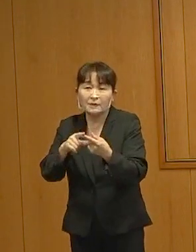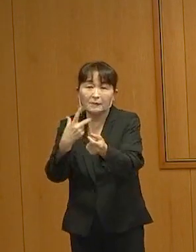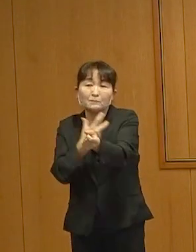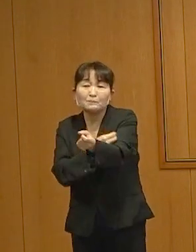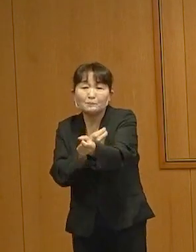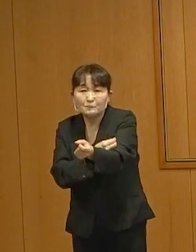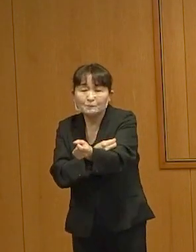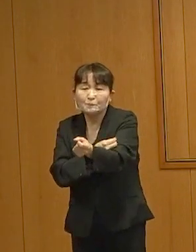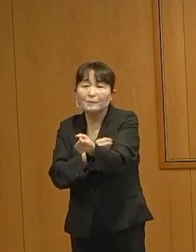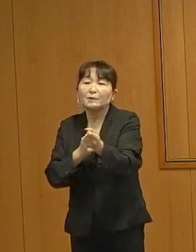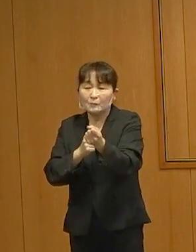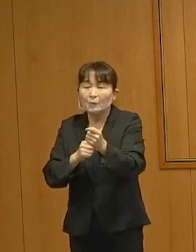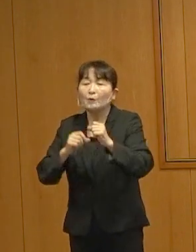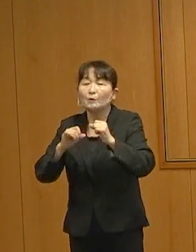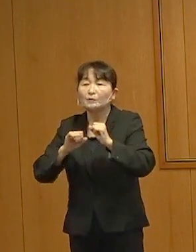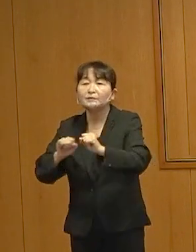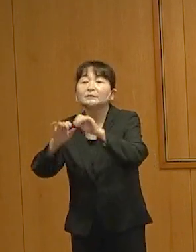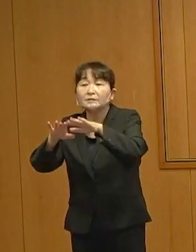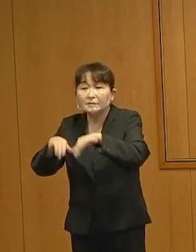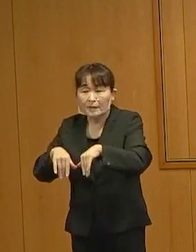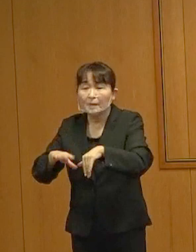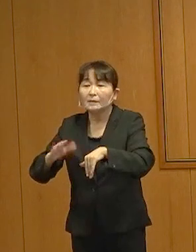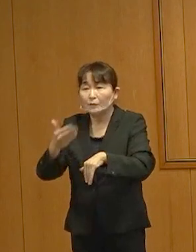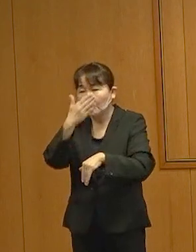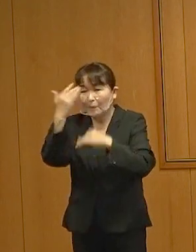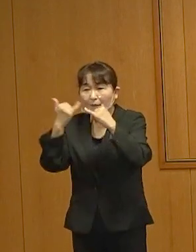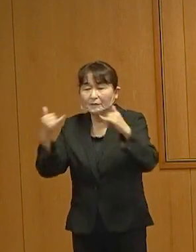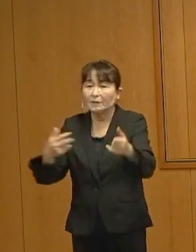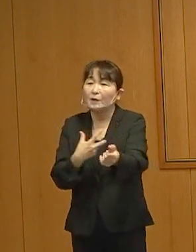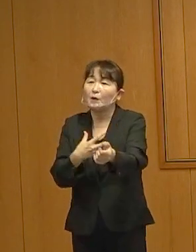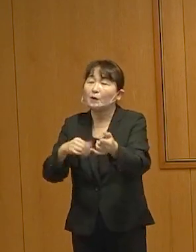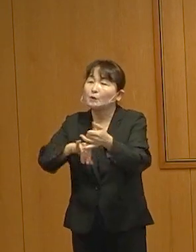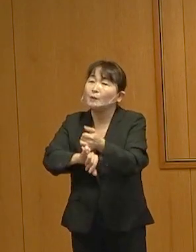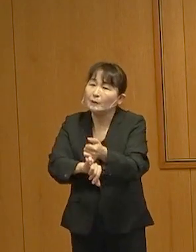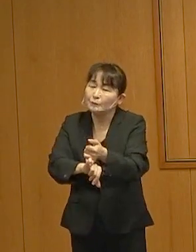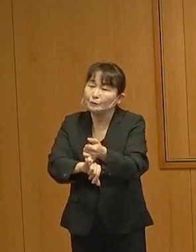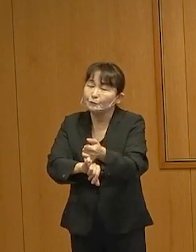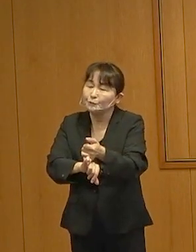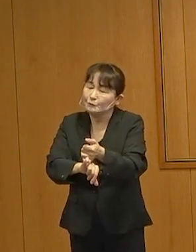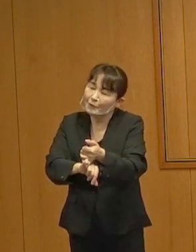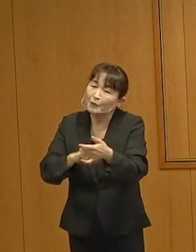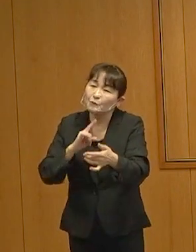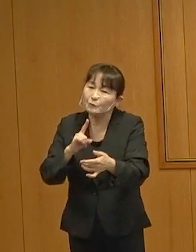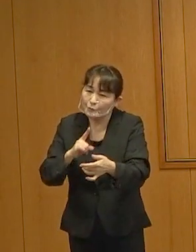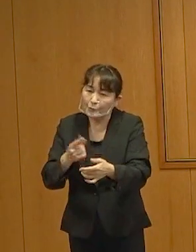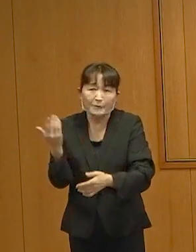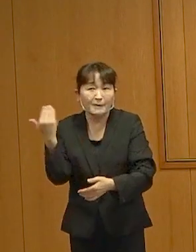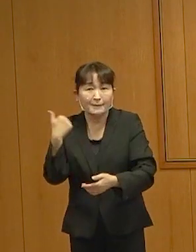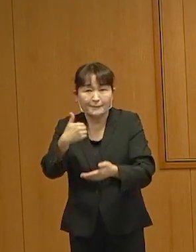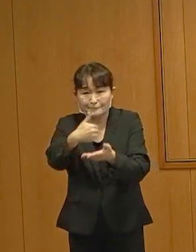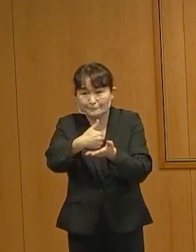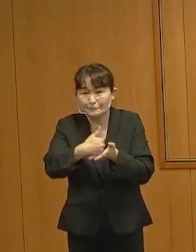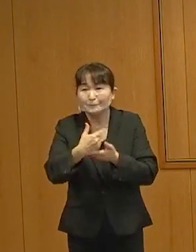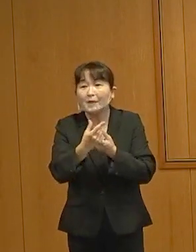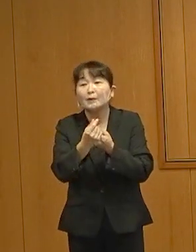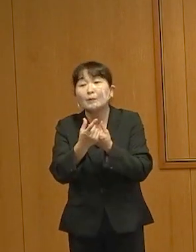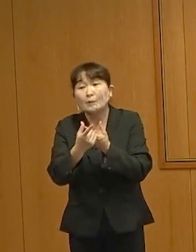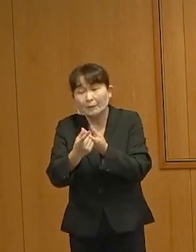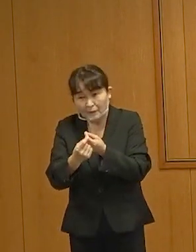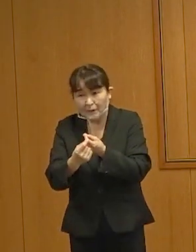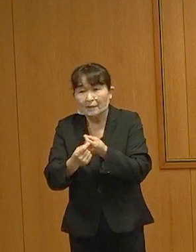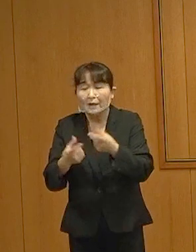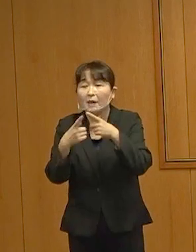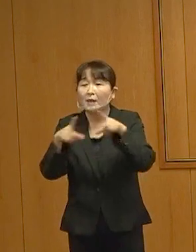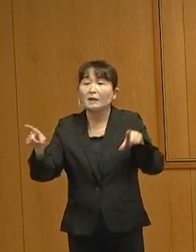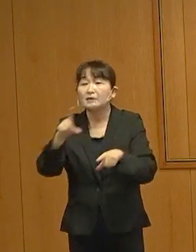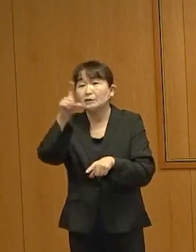約状況というので、先ほどお話がありました平日にはなかなか行けないという状況もありまして、ようやく全